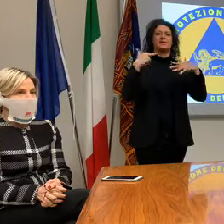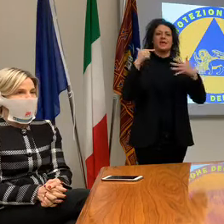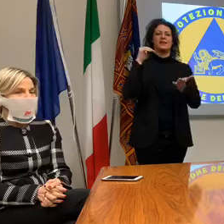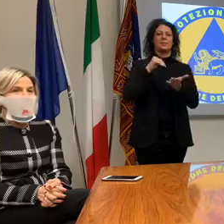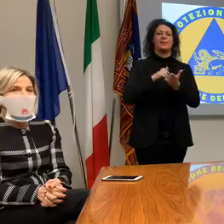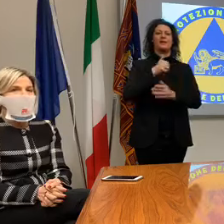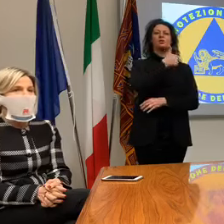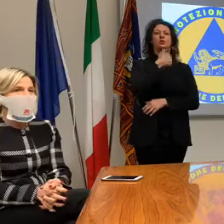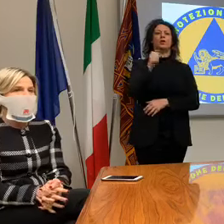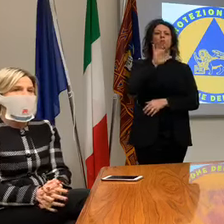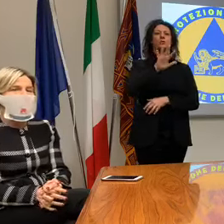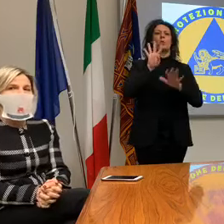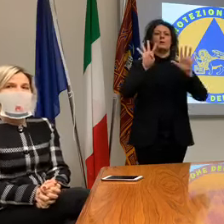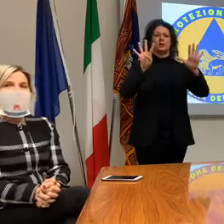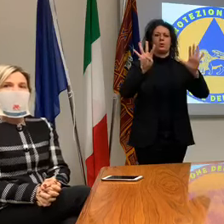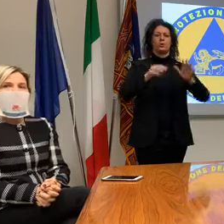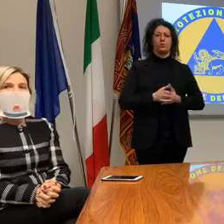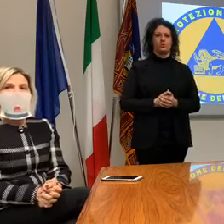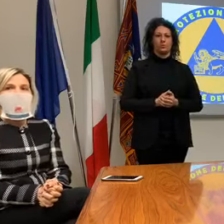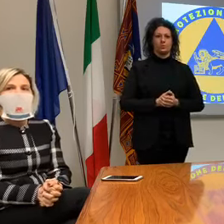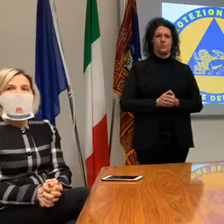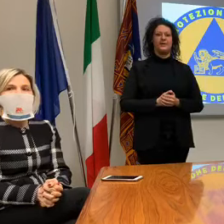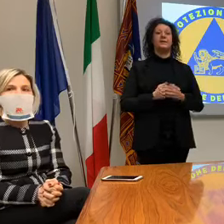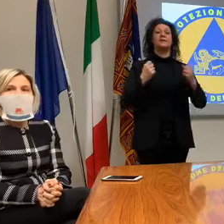17.159. Di questi